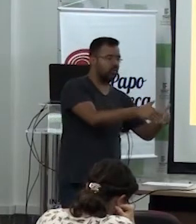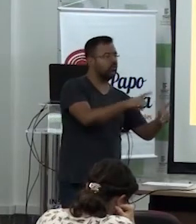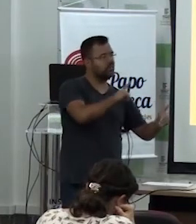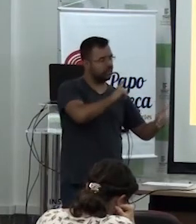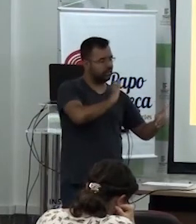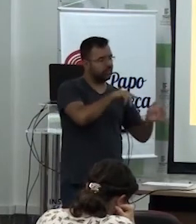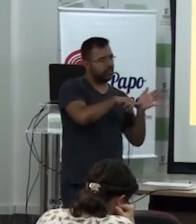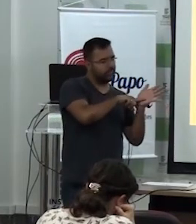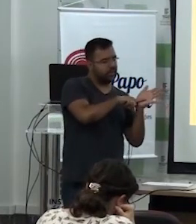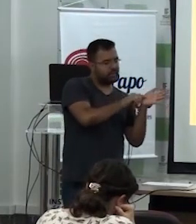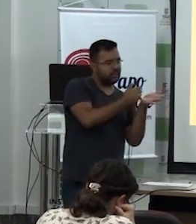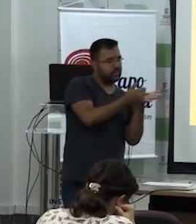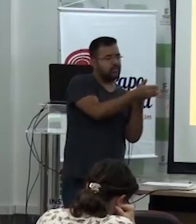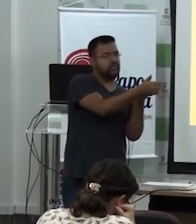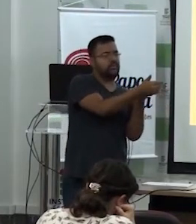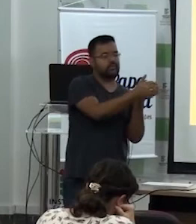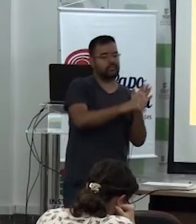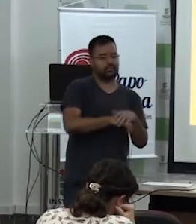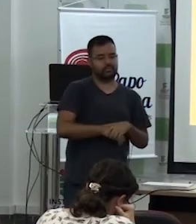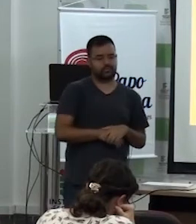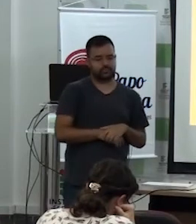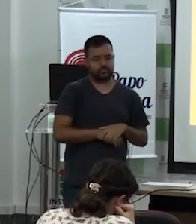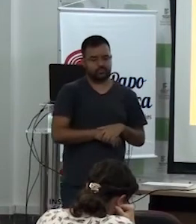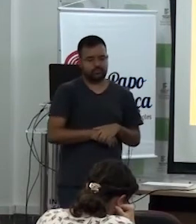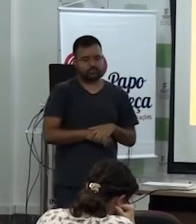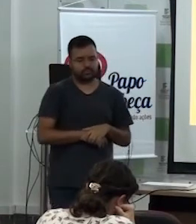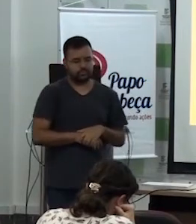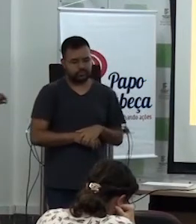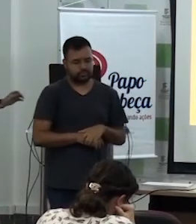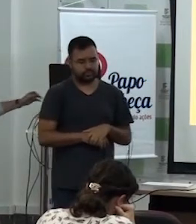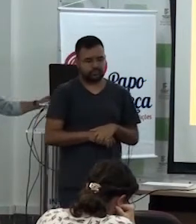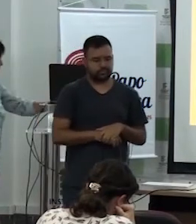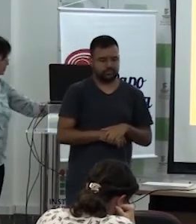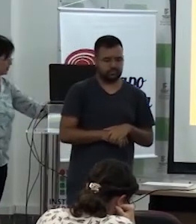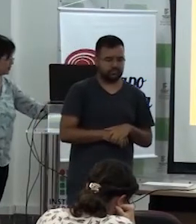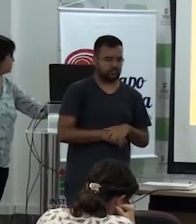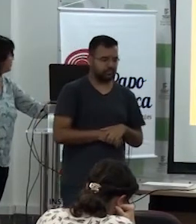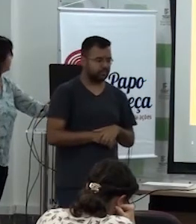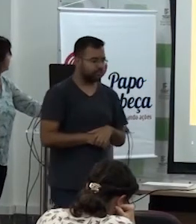projeto, tem essas atividades aí, essas ações.